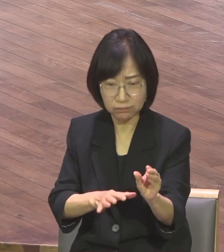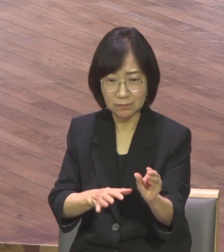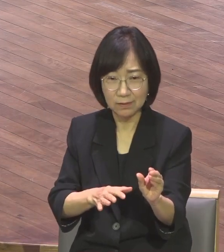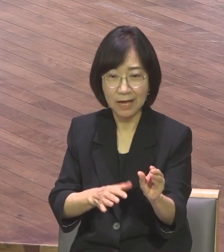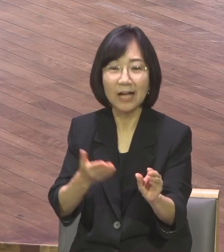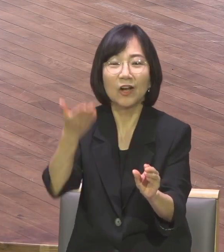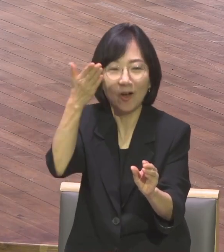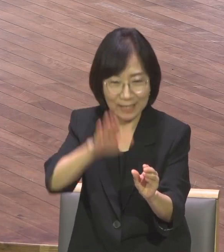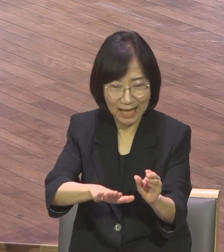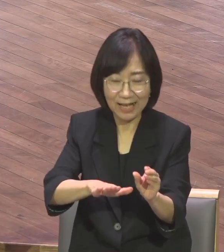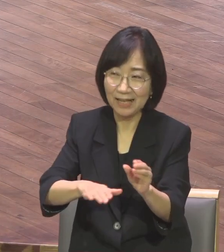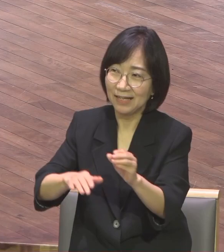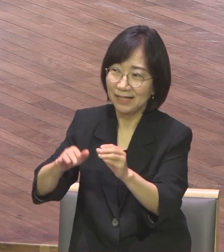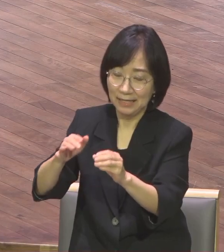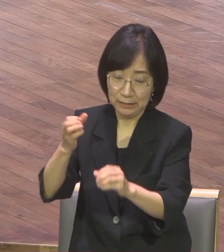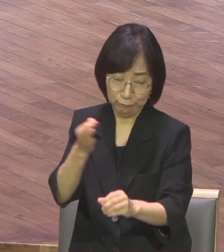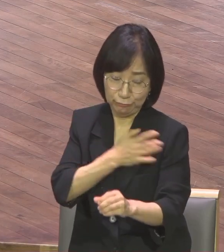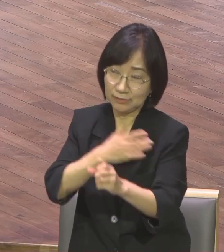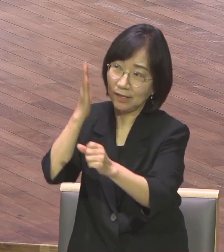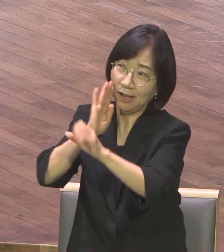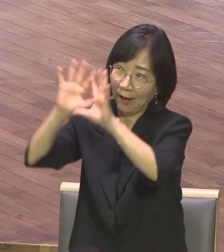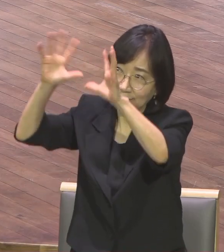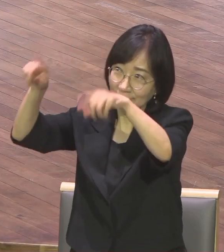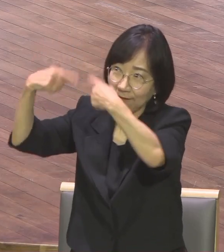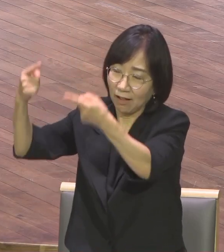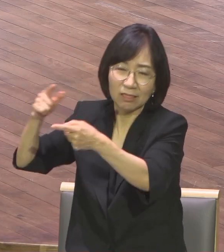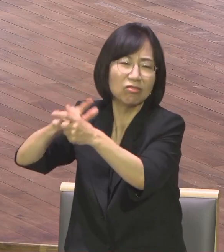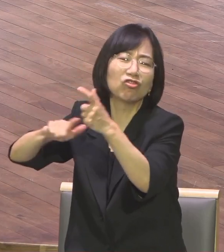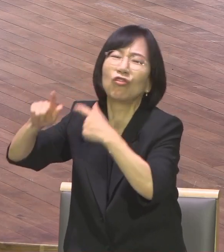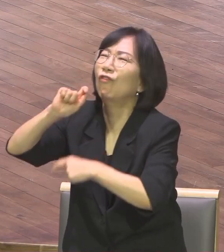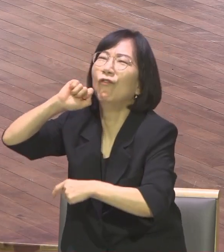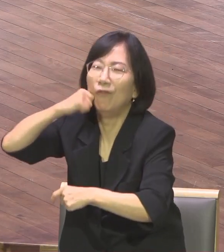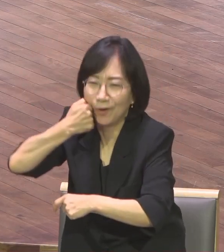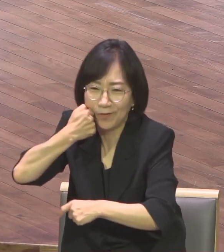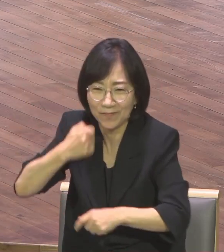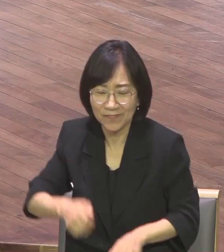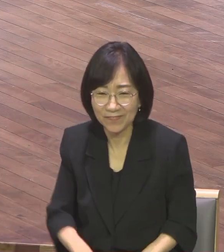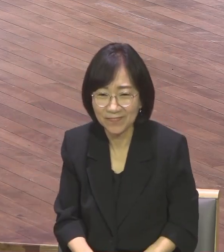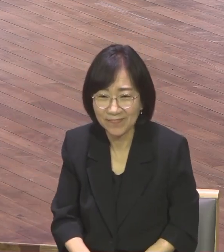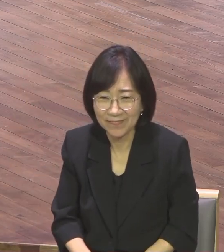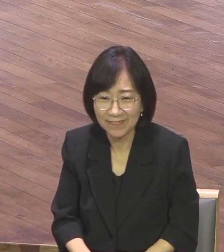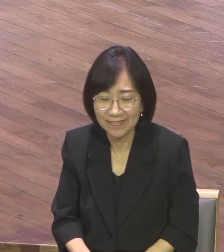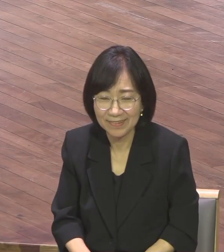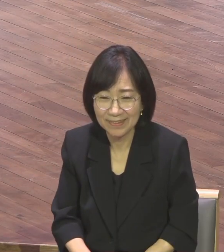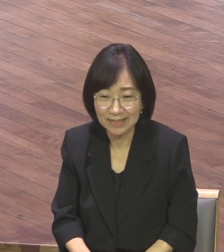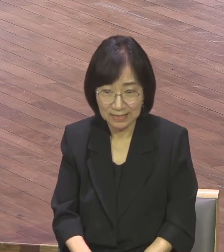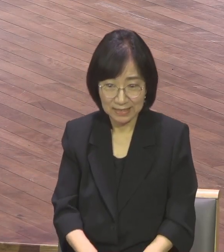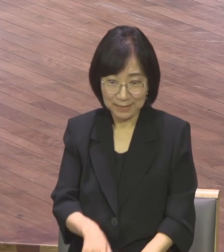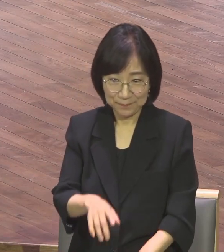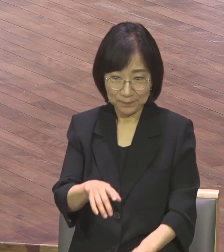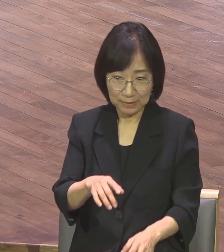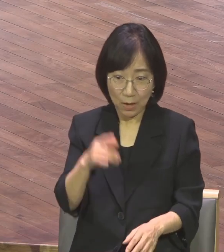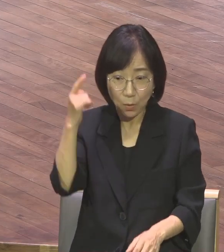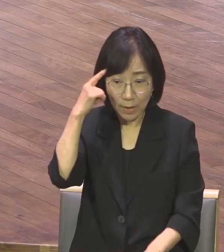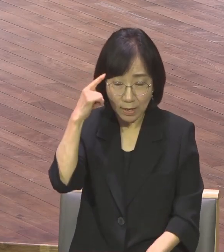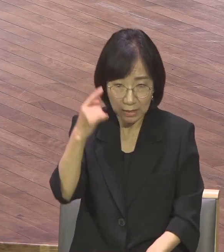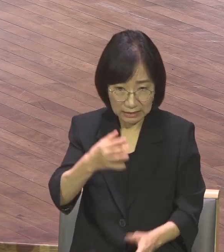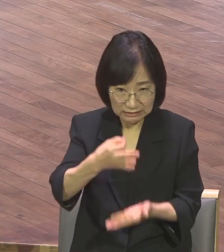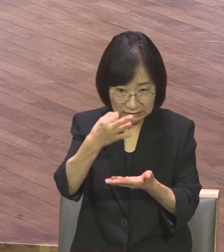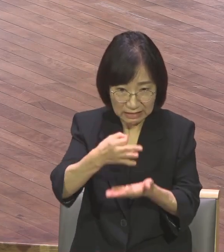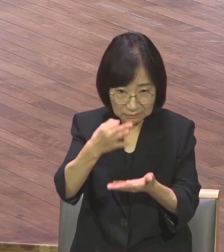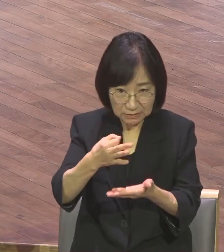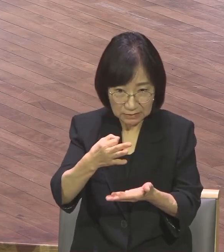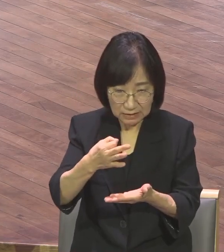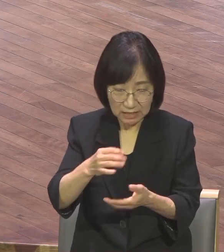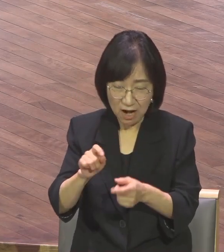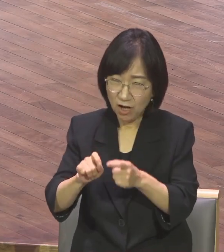하, 참 엄청난 말씀하셨죠. 재물이 영생 얻는 길에 큰